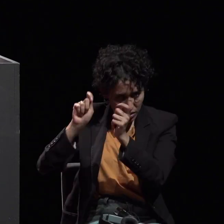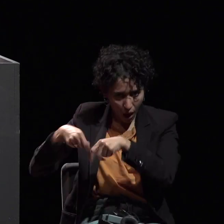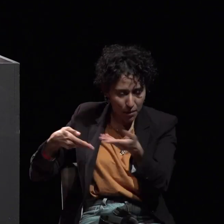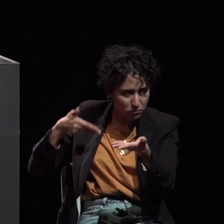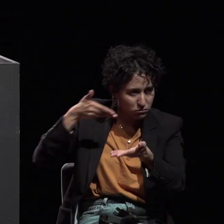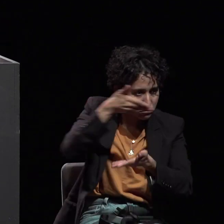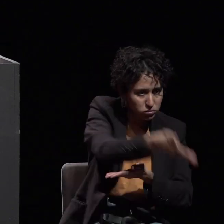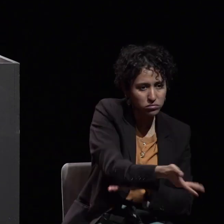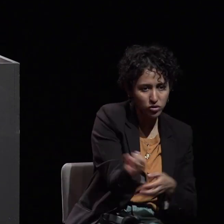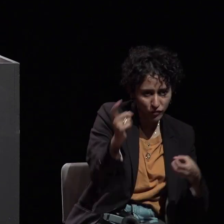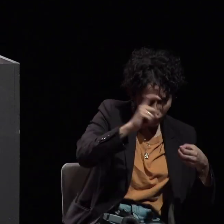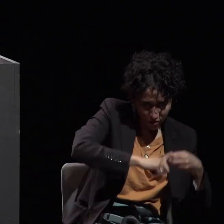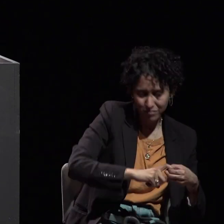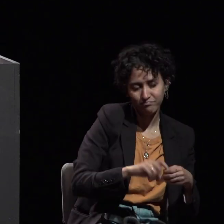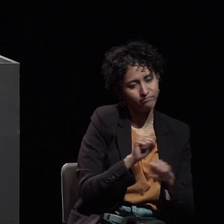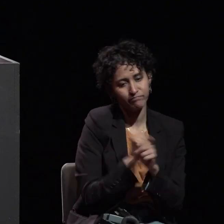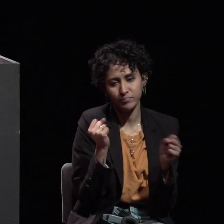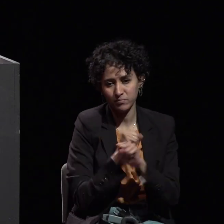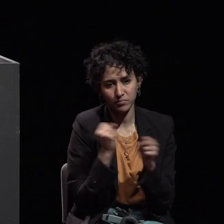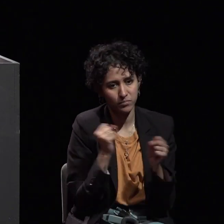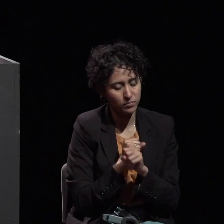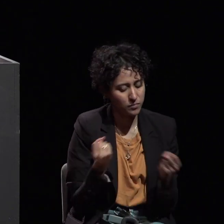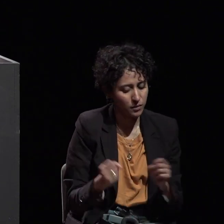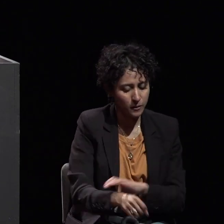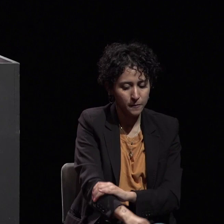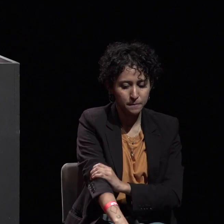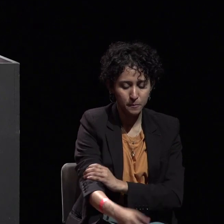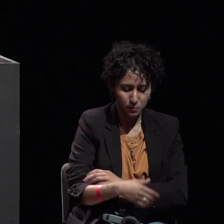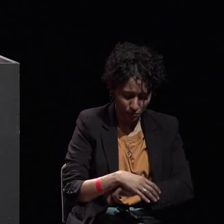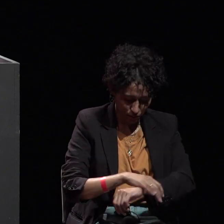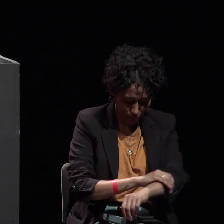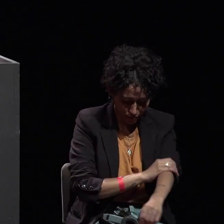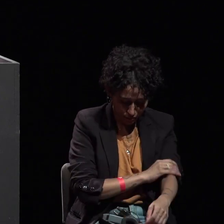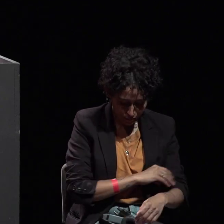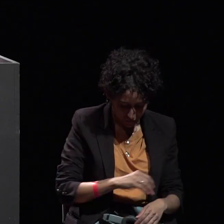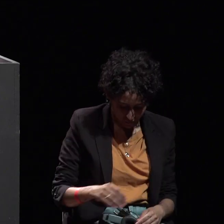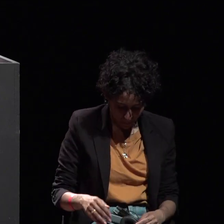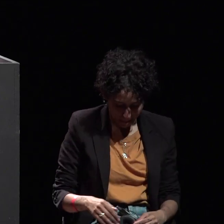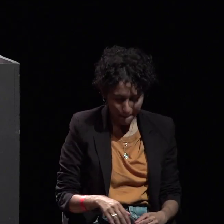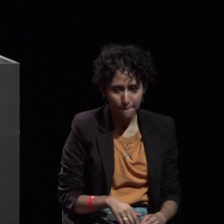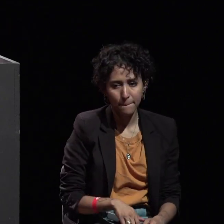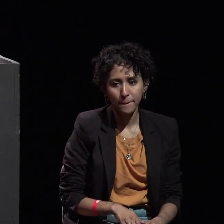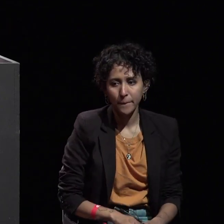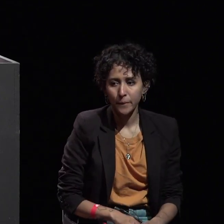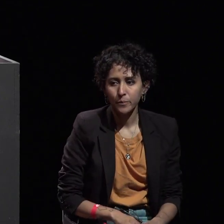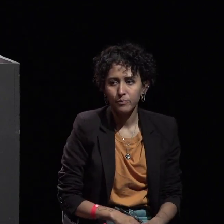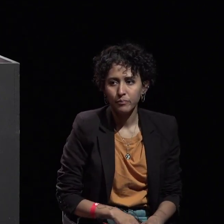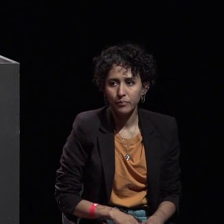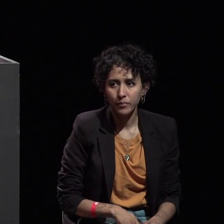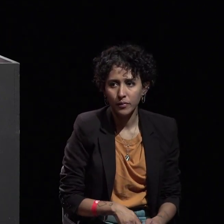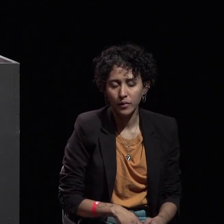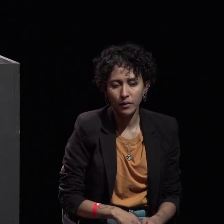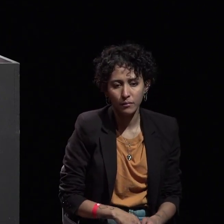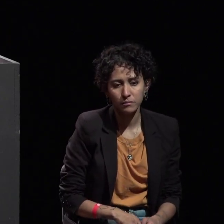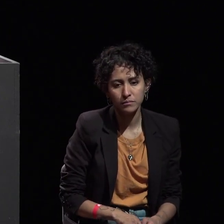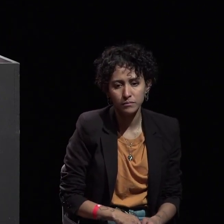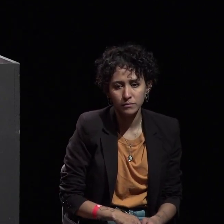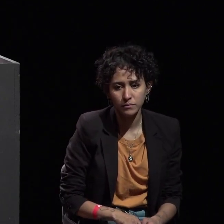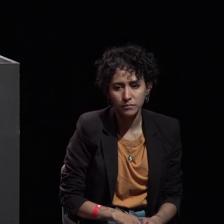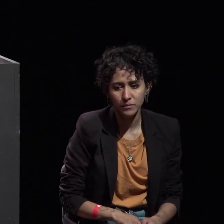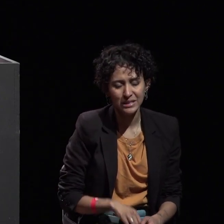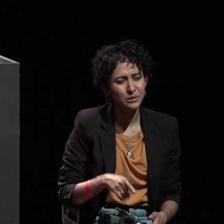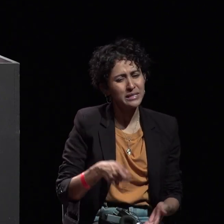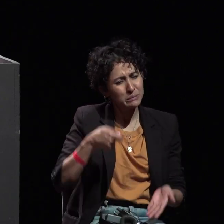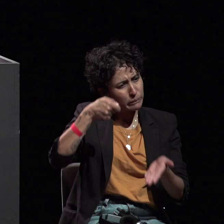A imposição da monetarização, vou pular a citação aqui, tá, para os tradutores. A imposição da monetarização é justamente,